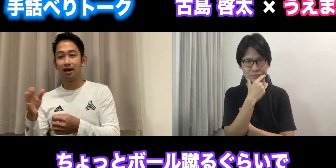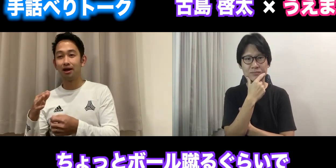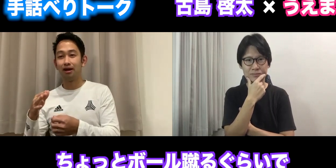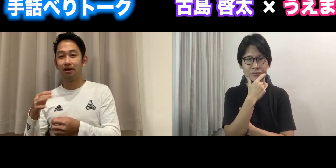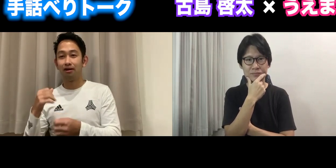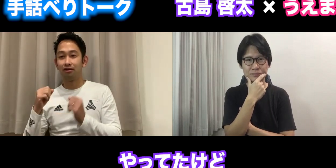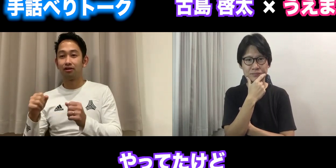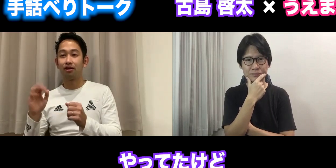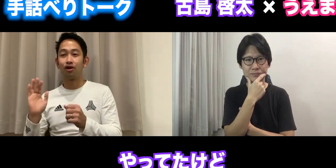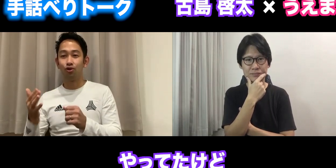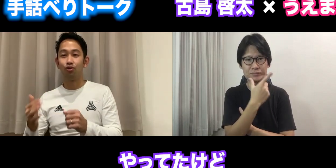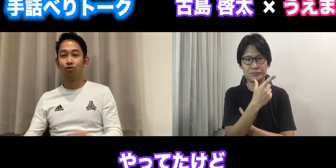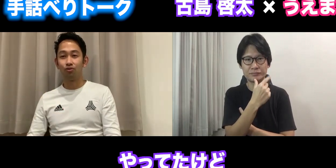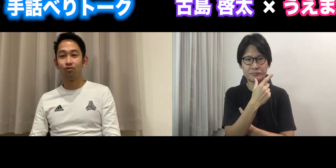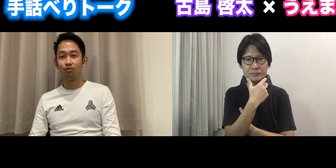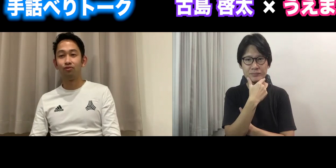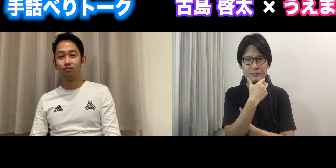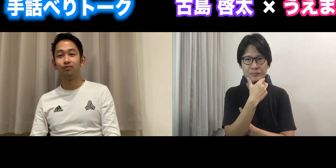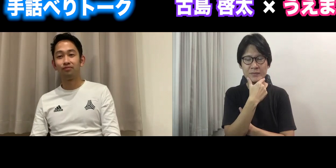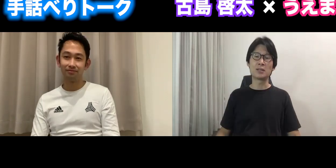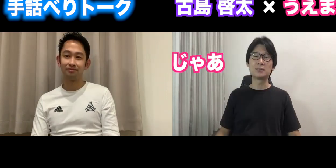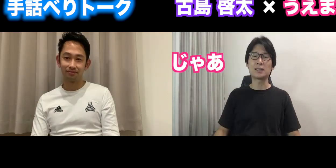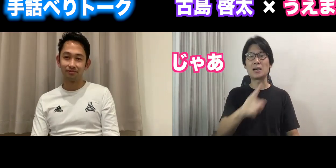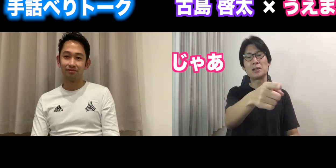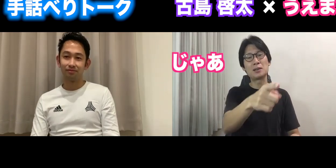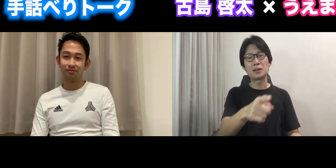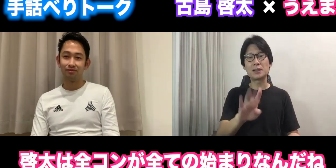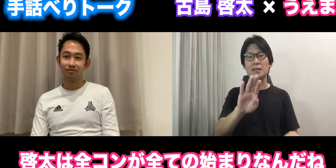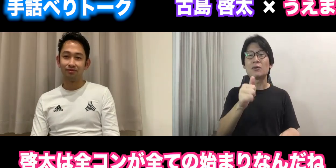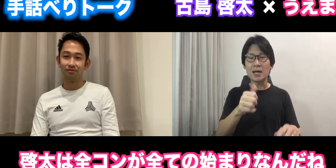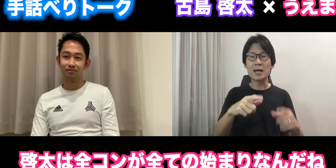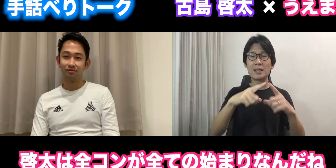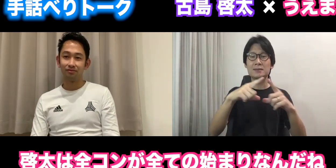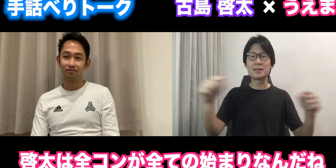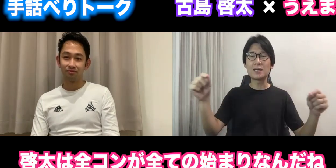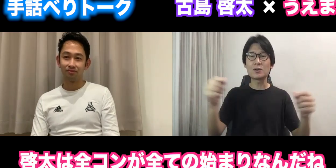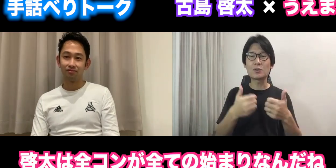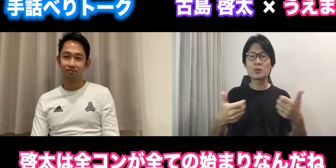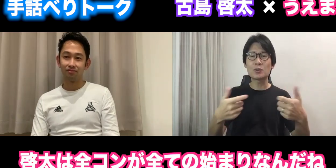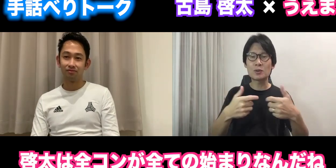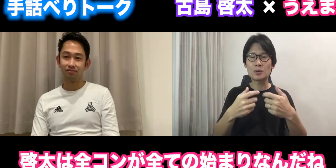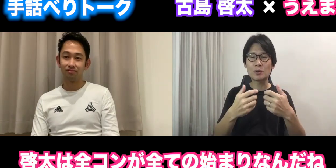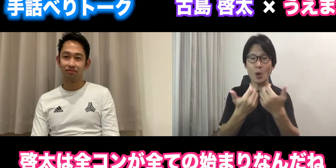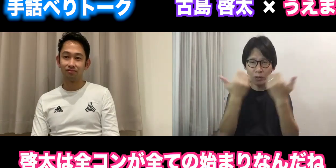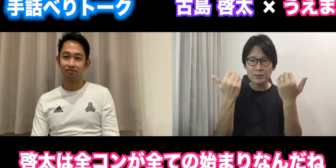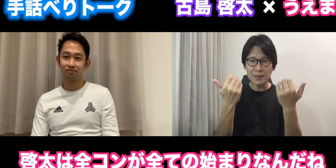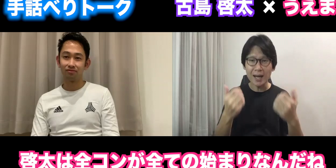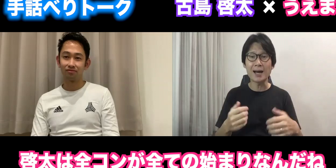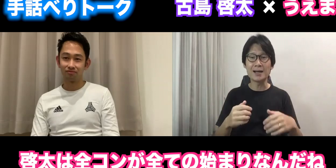やってたけどじゃあ啓太は前んな